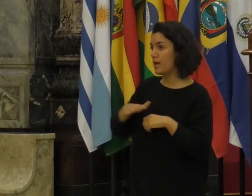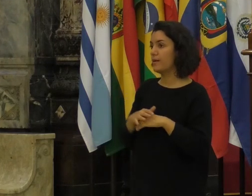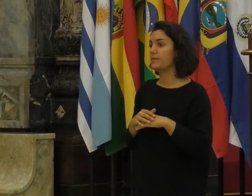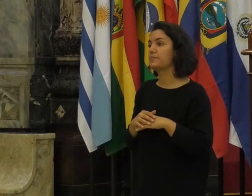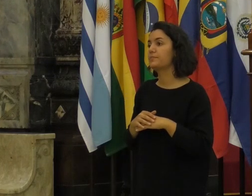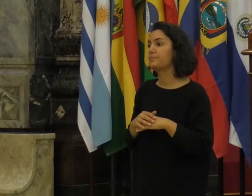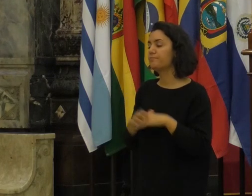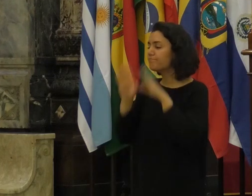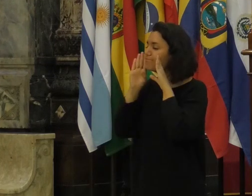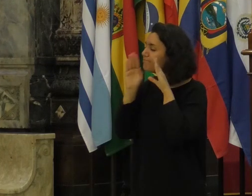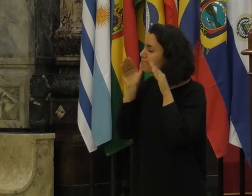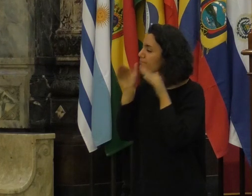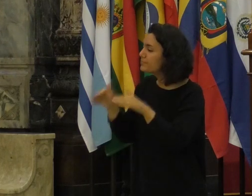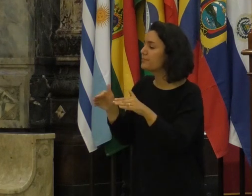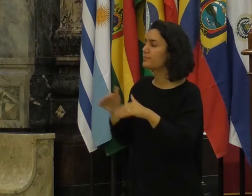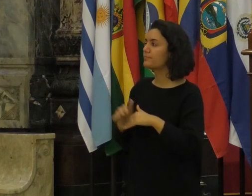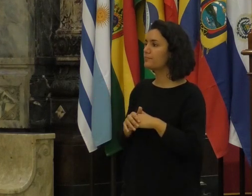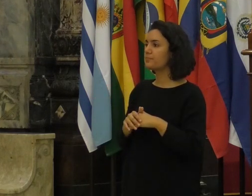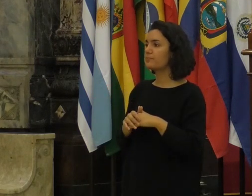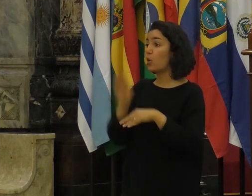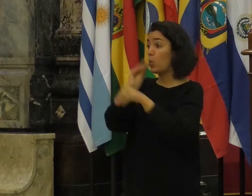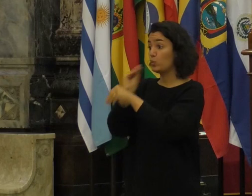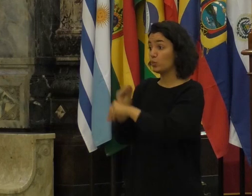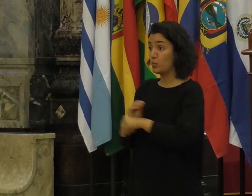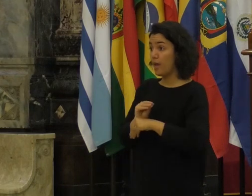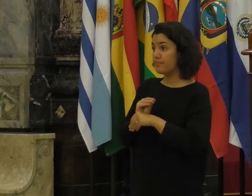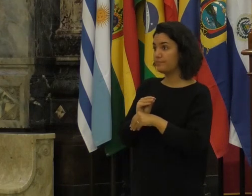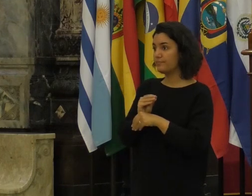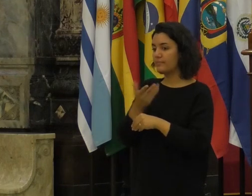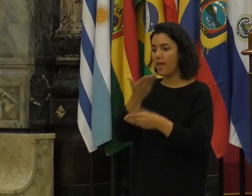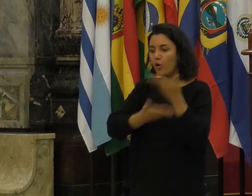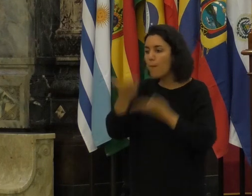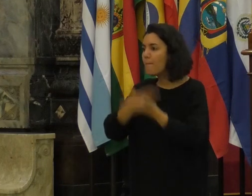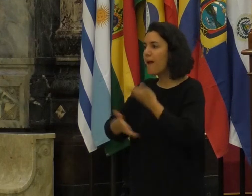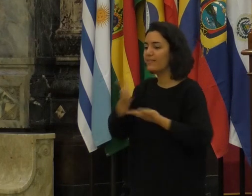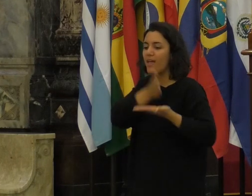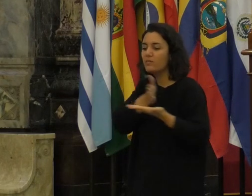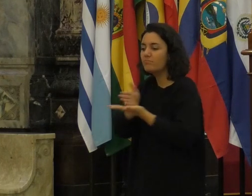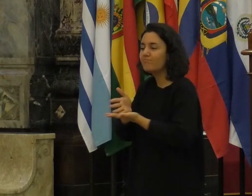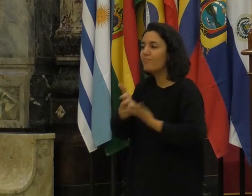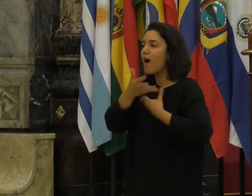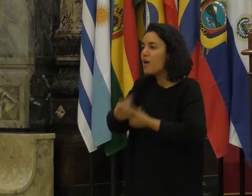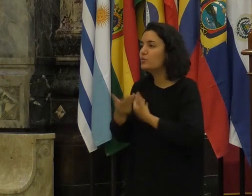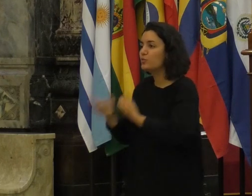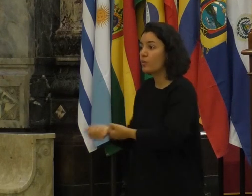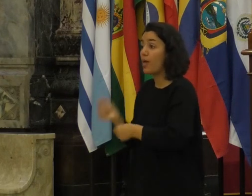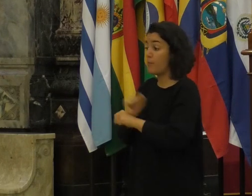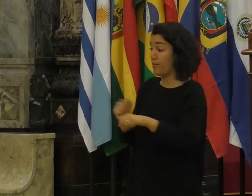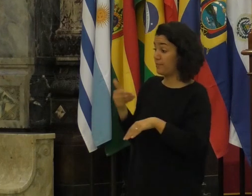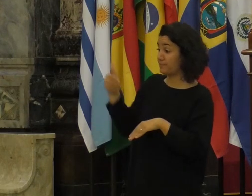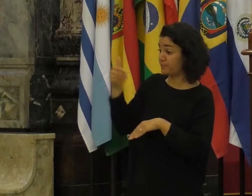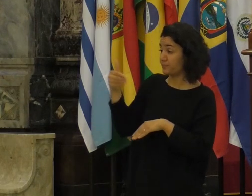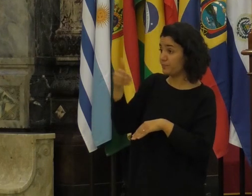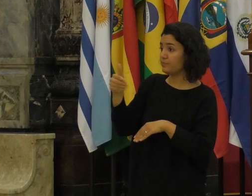enfocado en una cultura solidaria que integre asimismo la participación de las